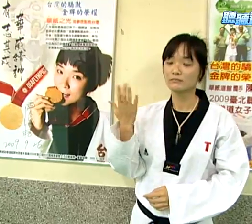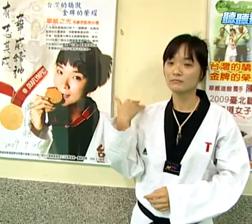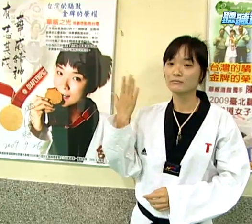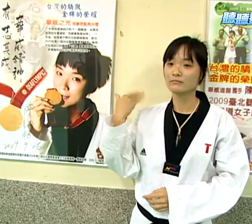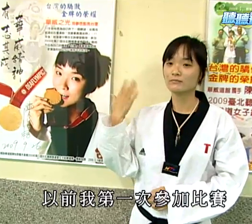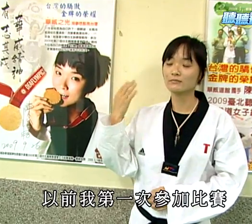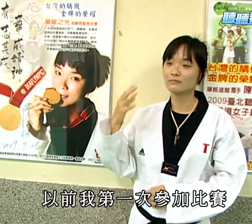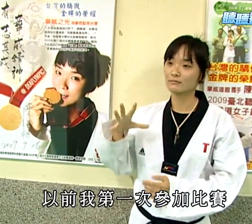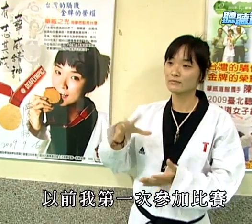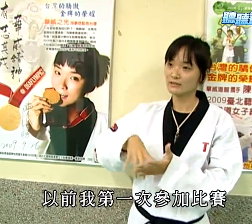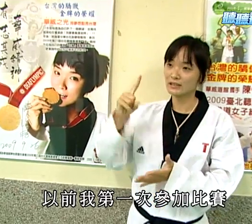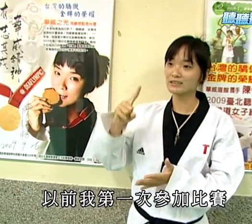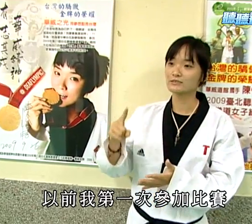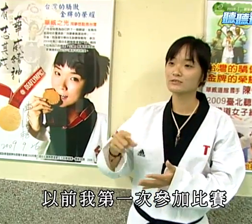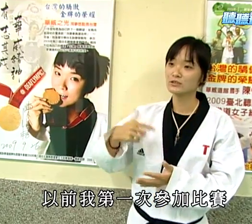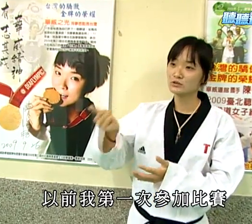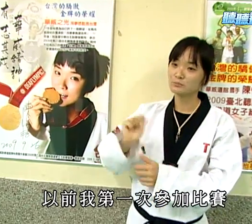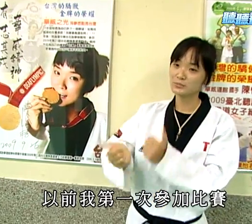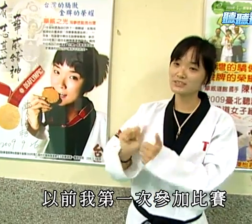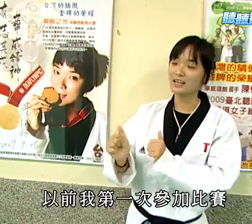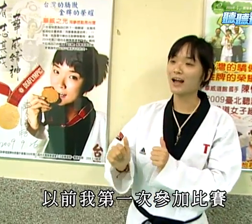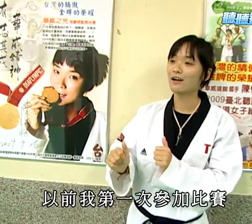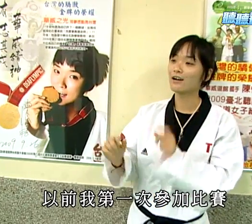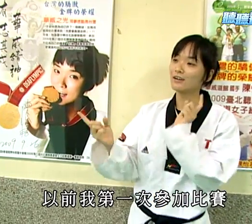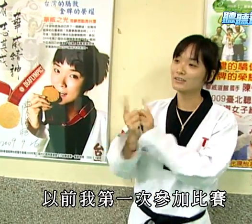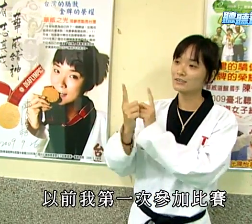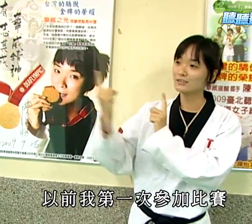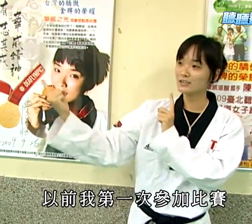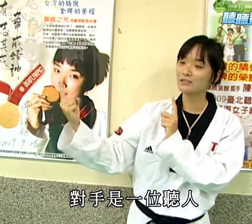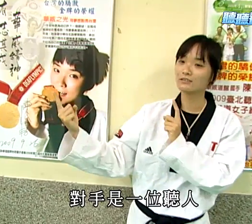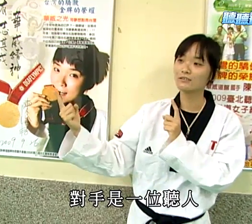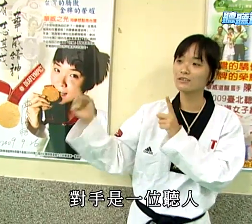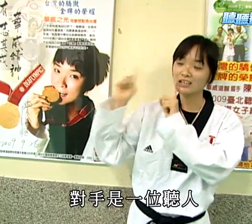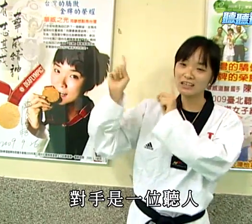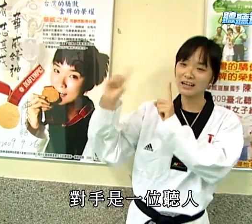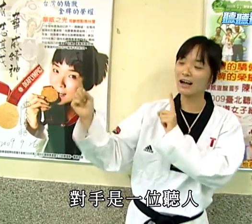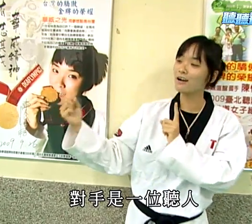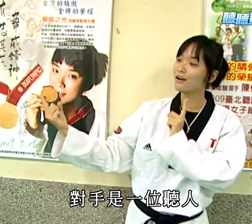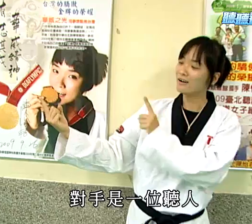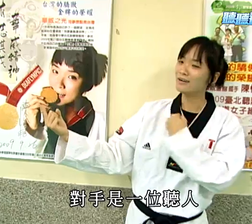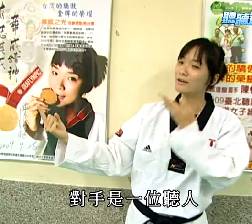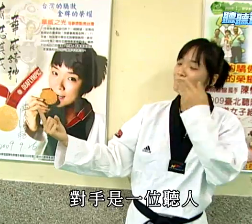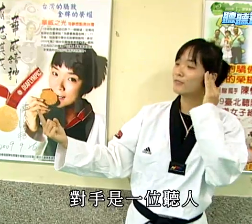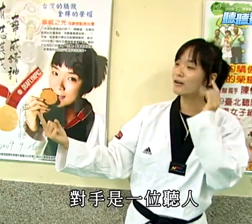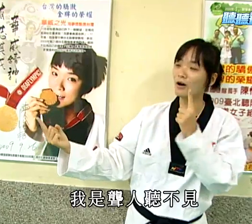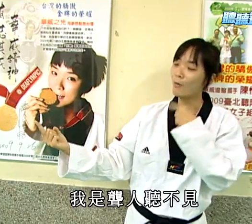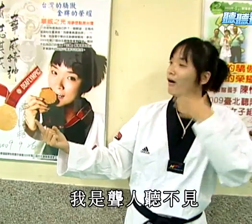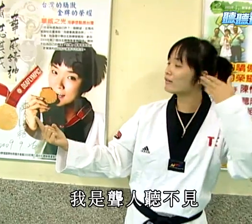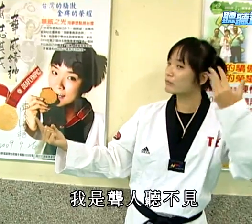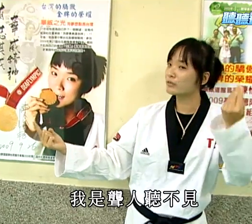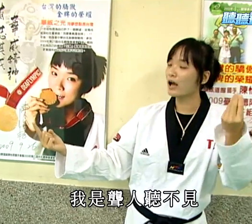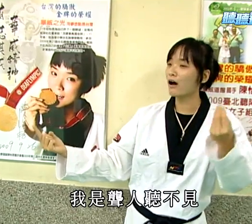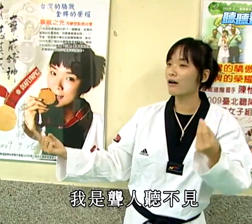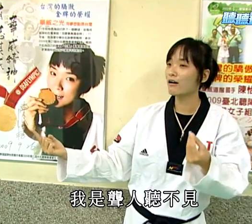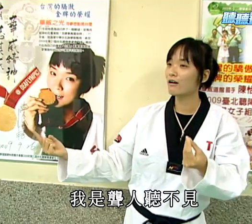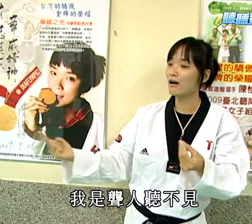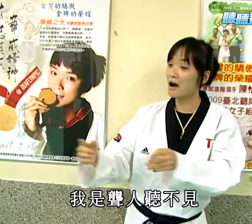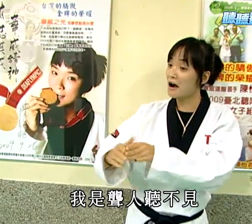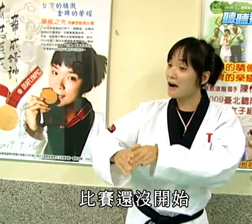以前我第一次参加比赛，对手是一位听人，我是聋人，听不见。比